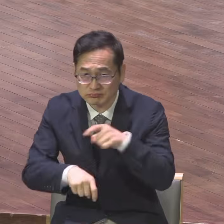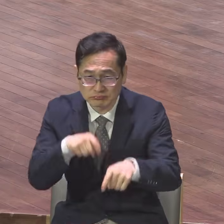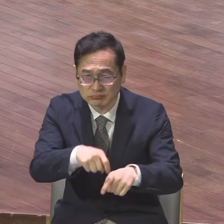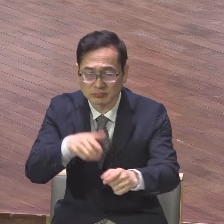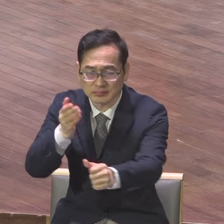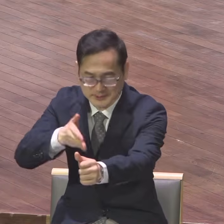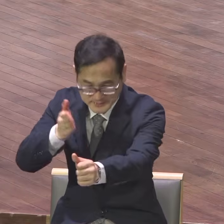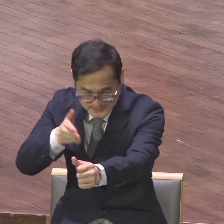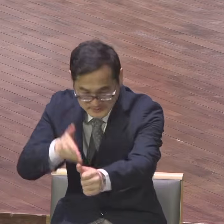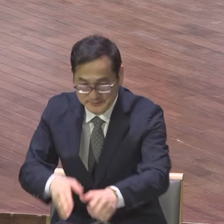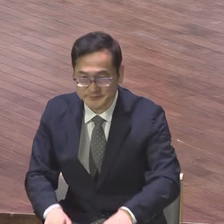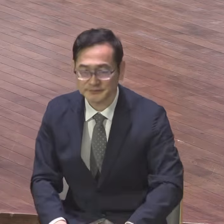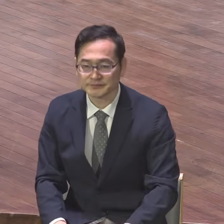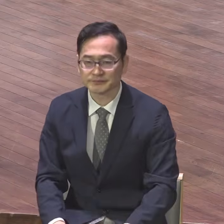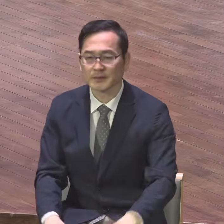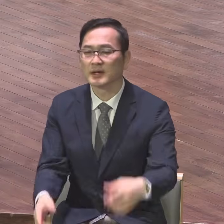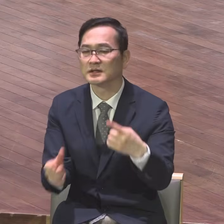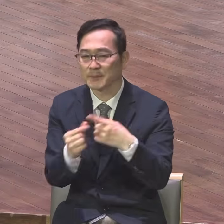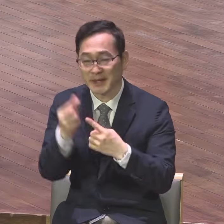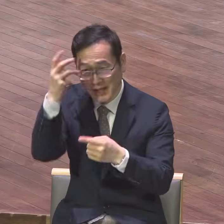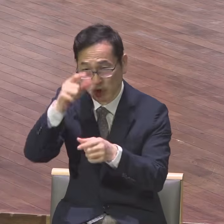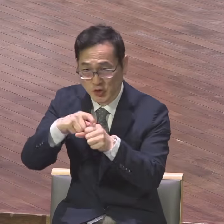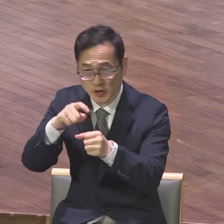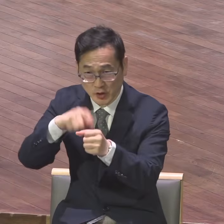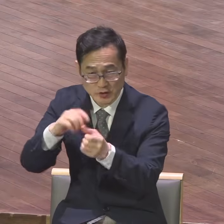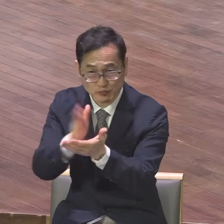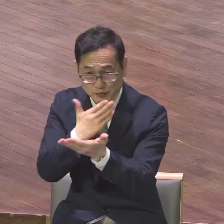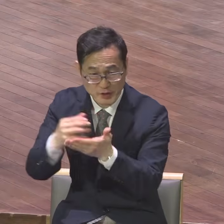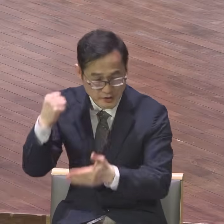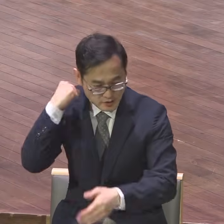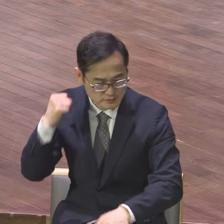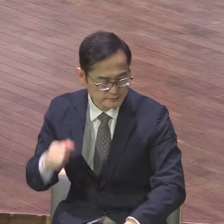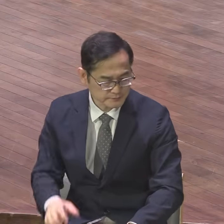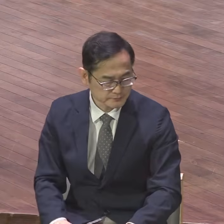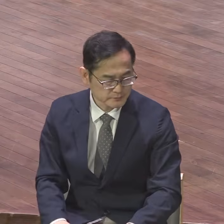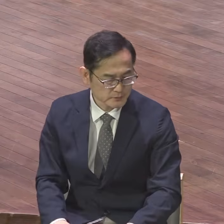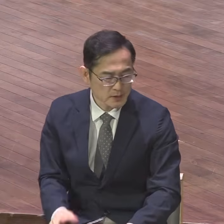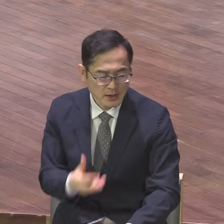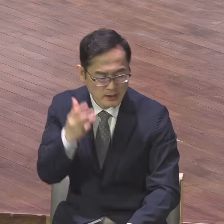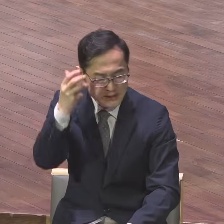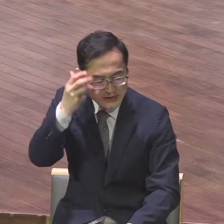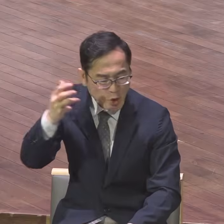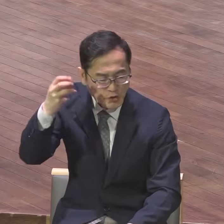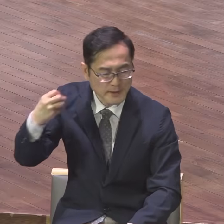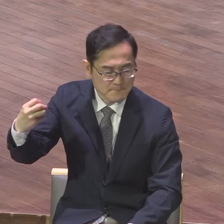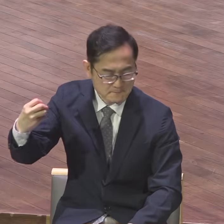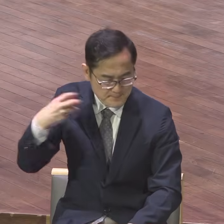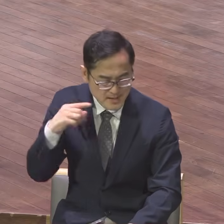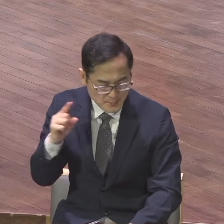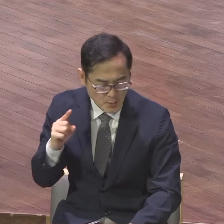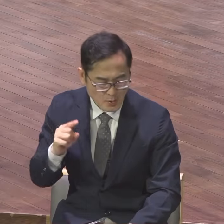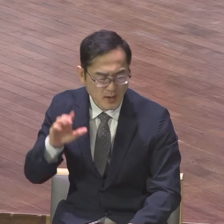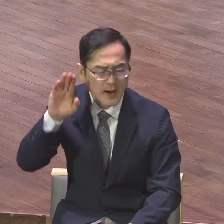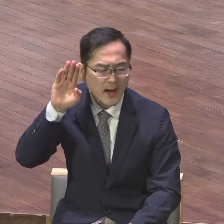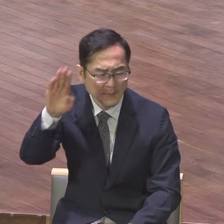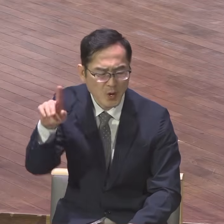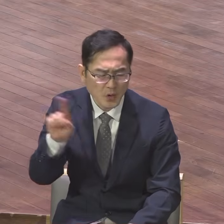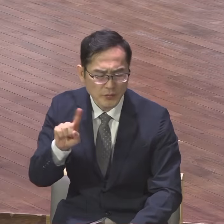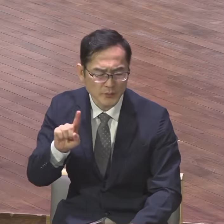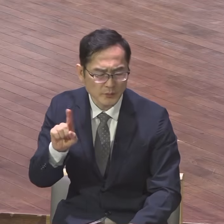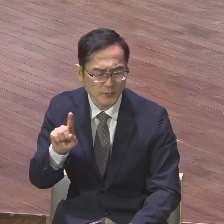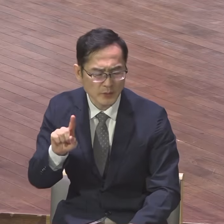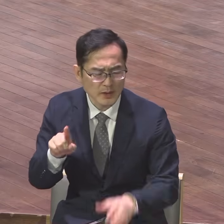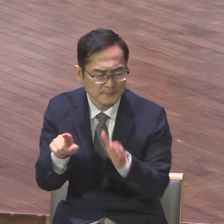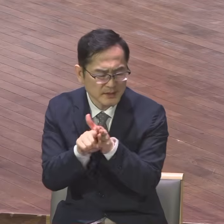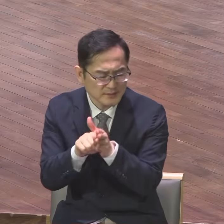그럼 첫째로 영적 분별력입니다. 자, 1, 2절 봅니다. 그러나 성령이 밝히 말씀하시기를 후일에 어떤 사람들이 믿음에서